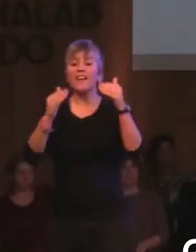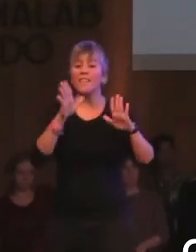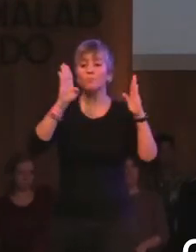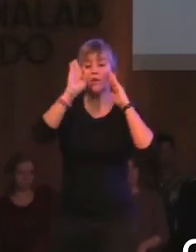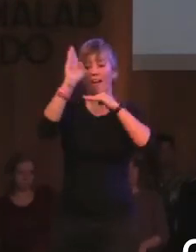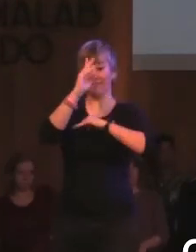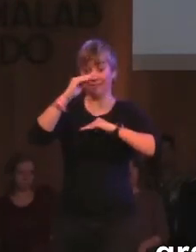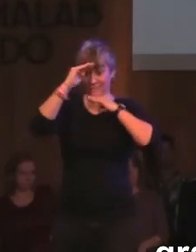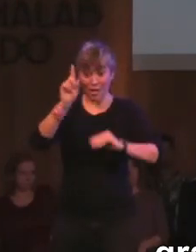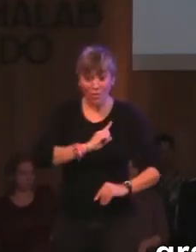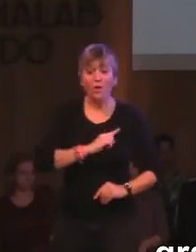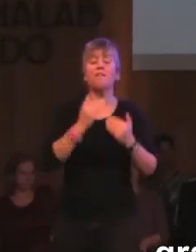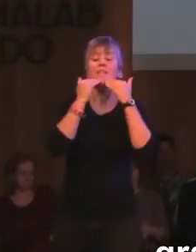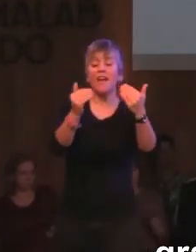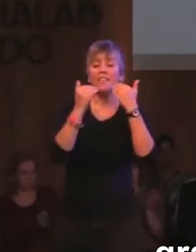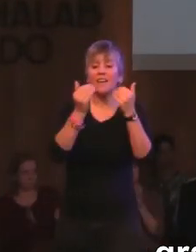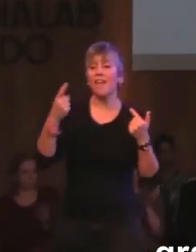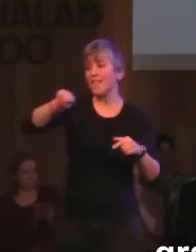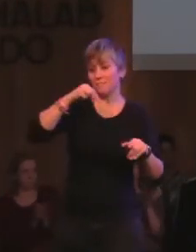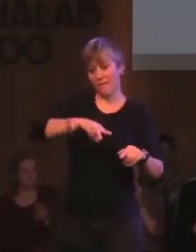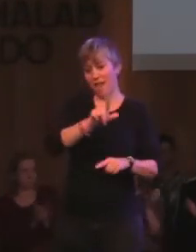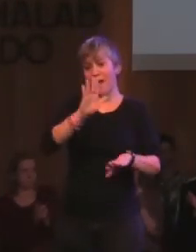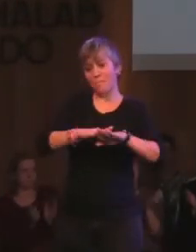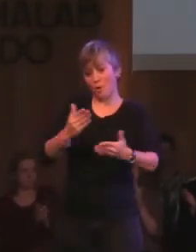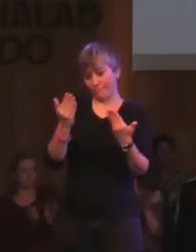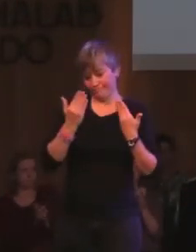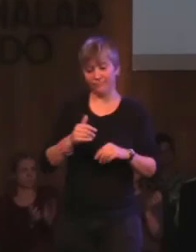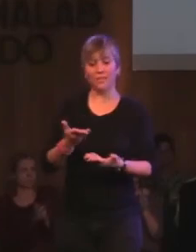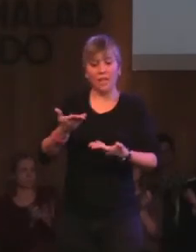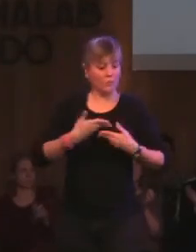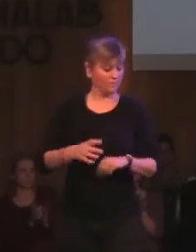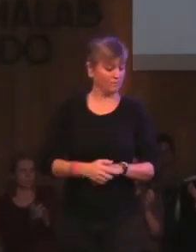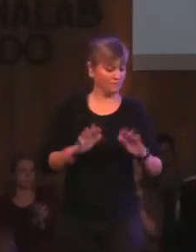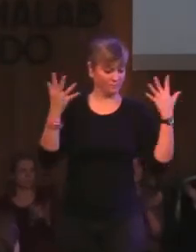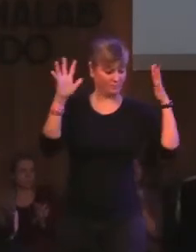gracias a antonella y gracias a todo el equipo de medialab por organizar este fantástico evento